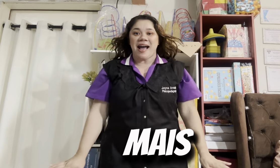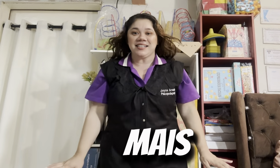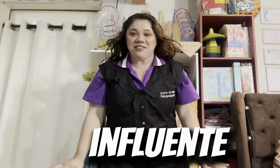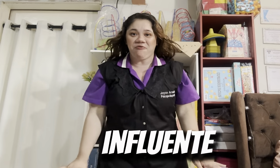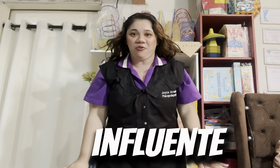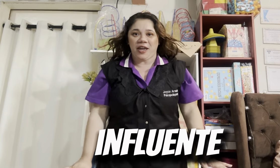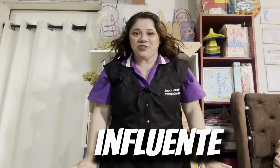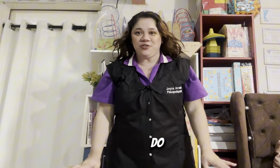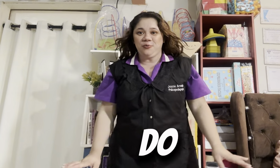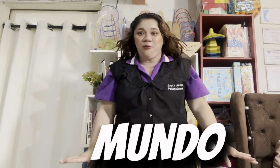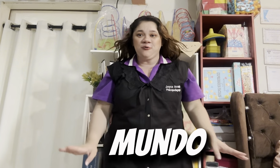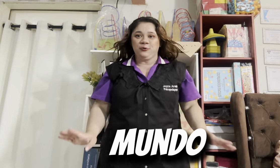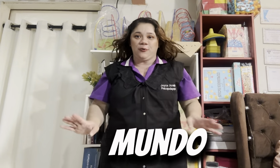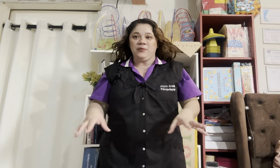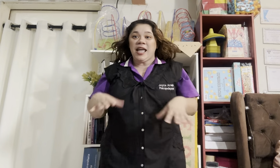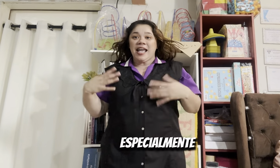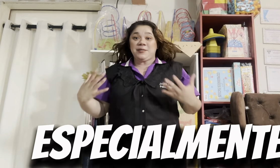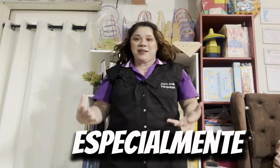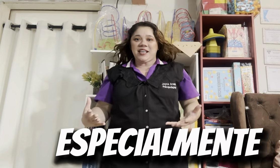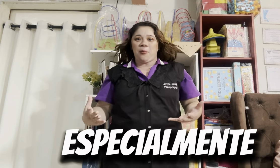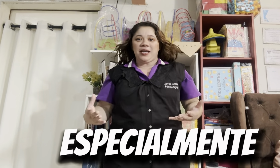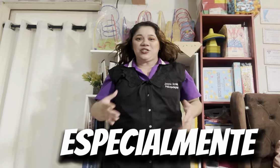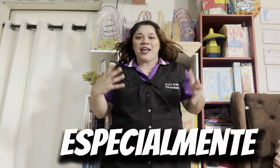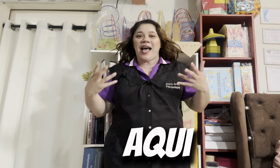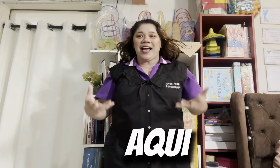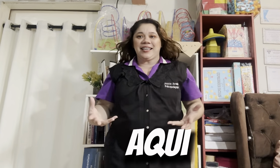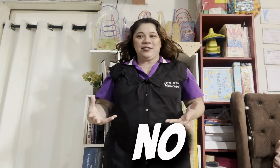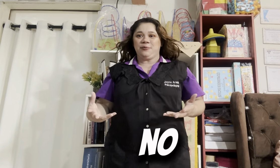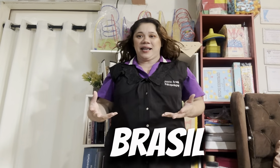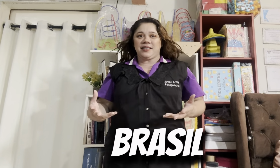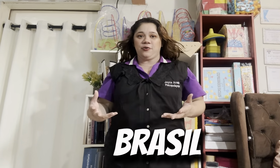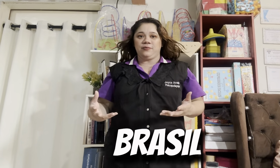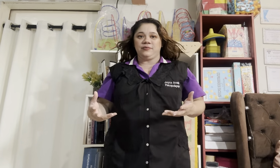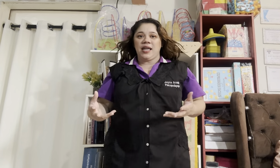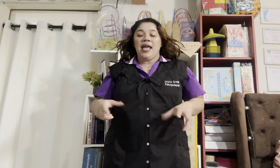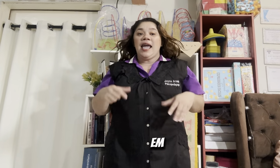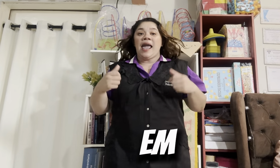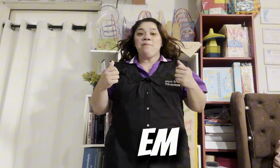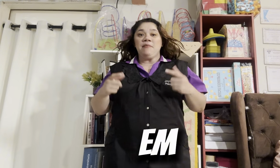mais influente do mundo, especialmente aqui no Brasil. Em